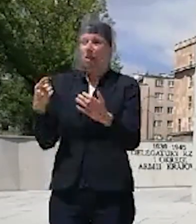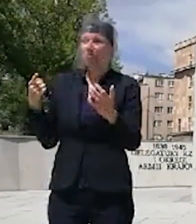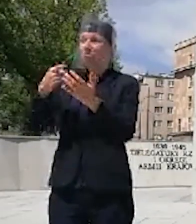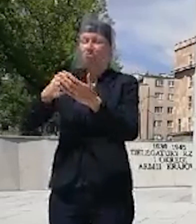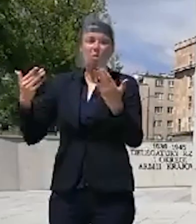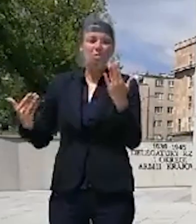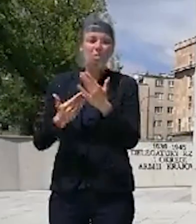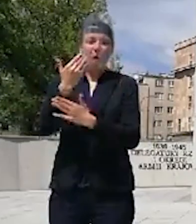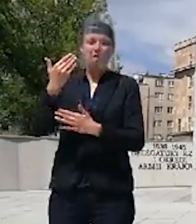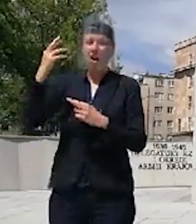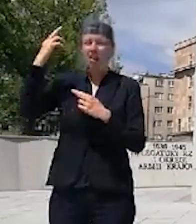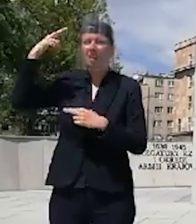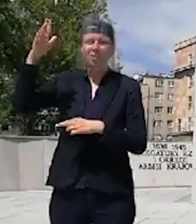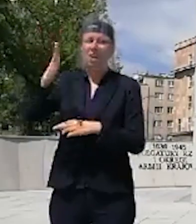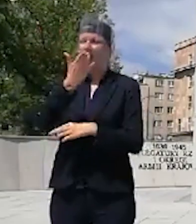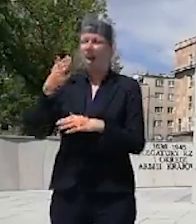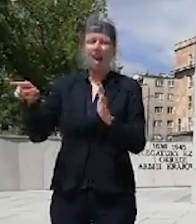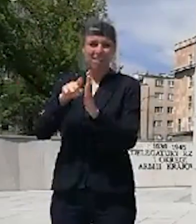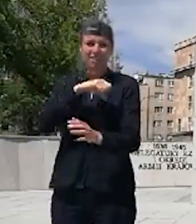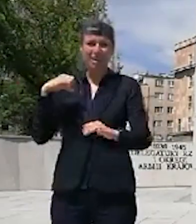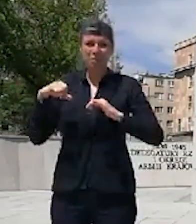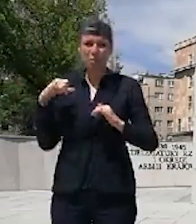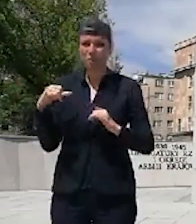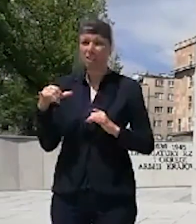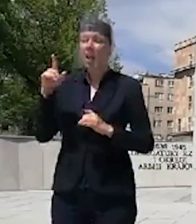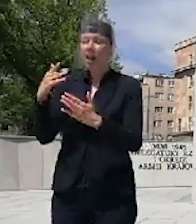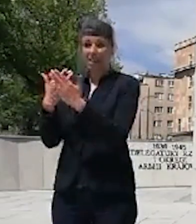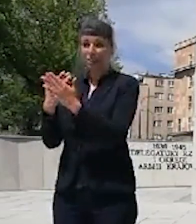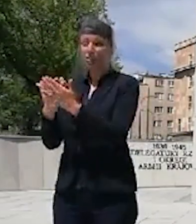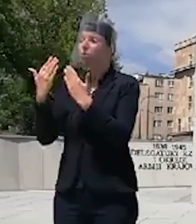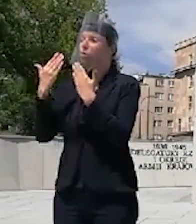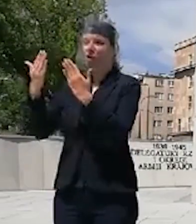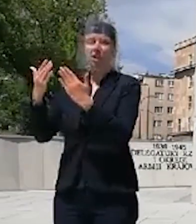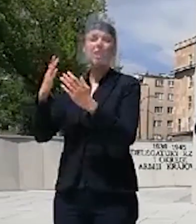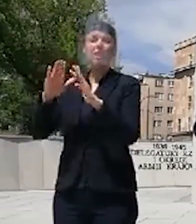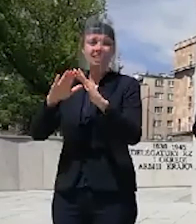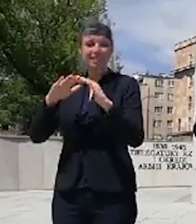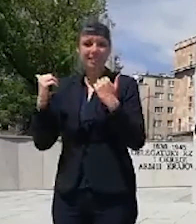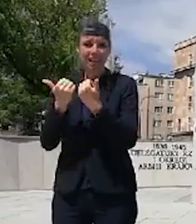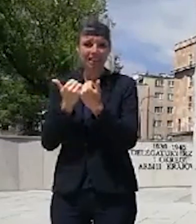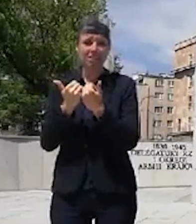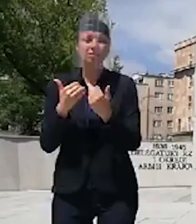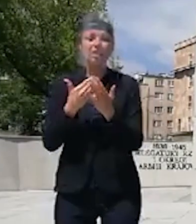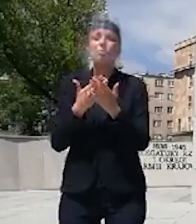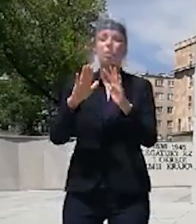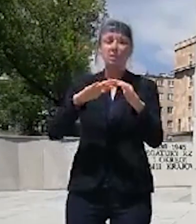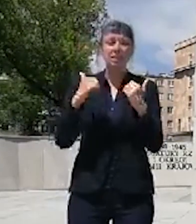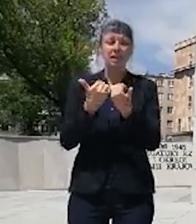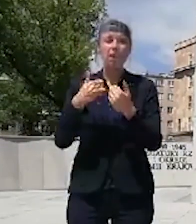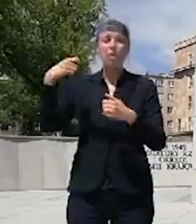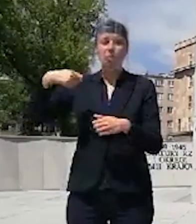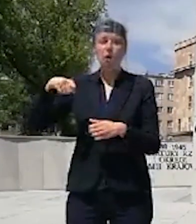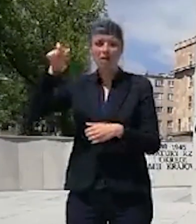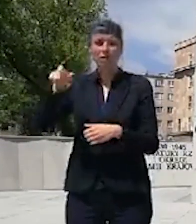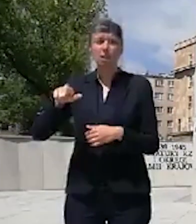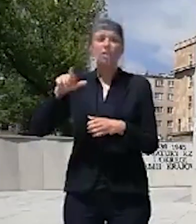możliwe, gdyby nie ówczesny Senat. Bo to właśnie w Senacie z profesorem Regulskim, z profesorem Stępniem wtedy działy